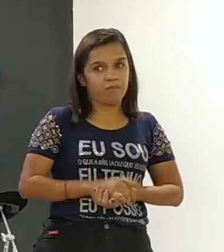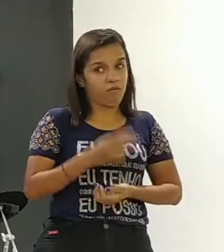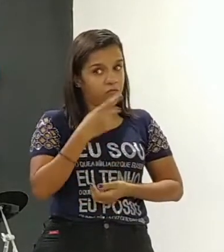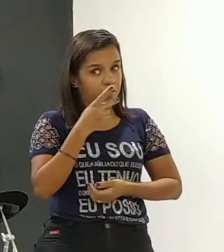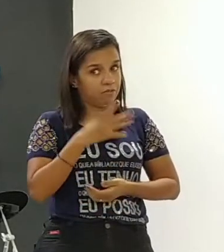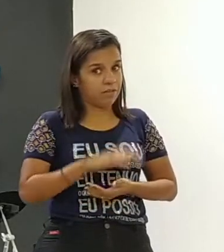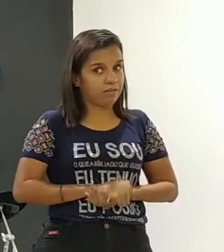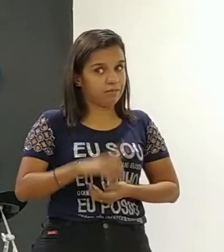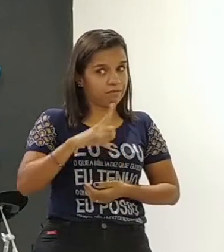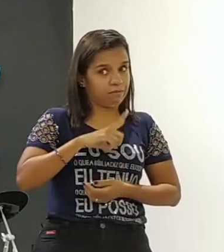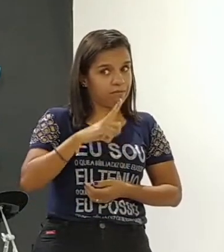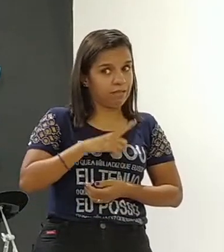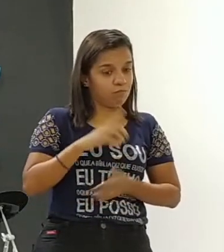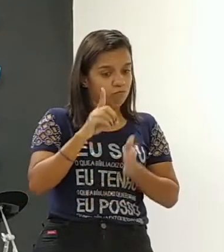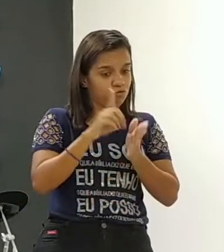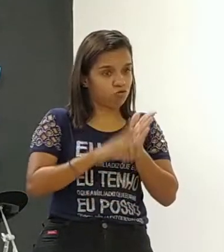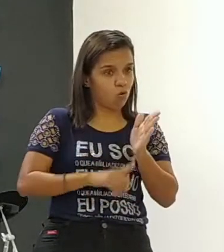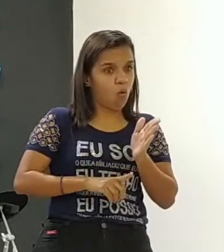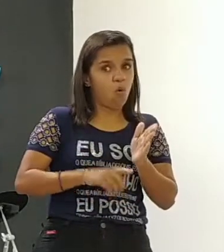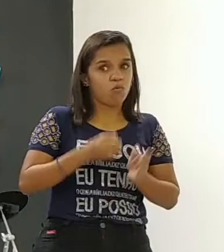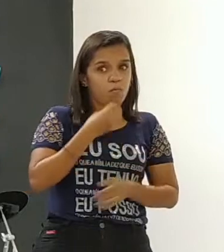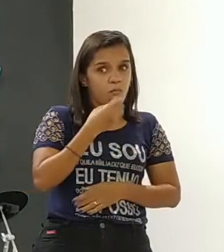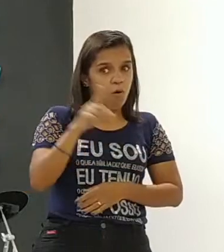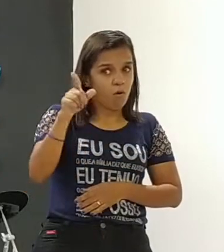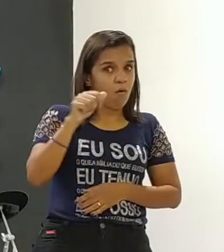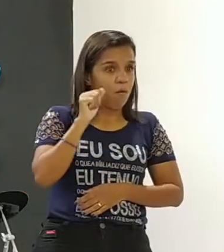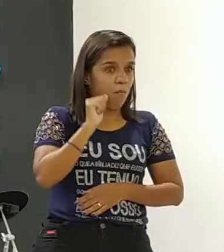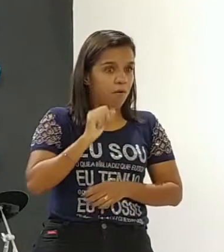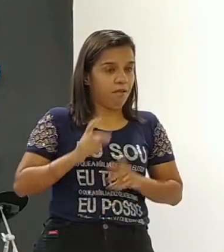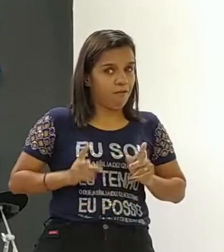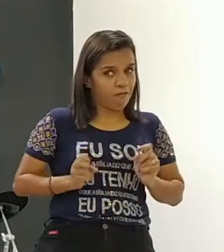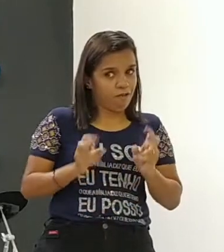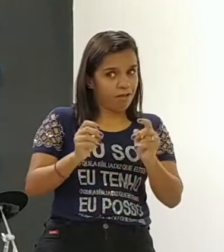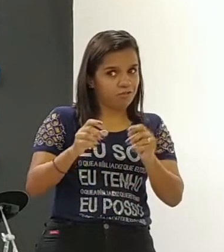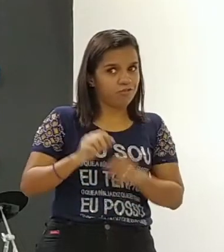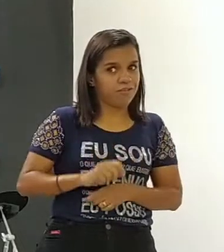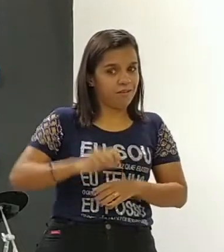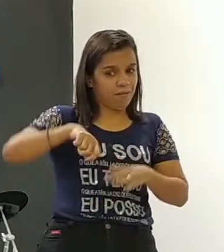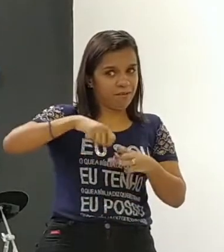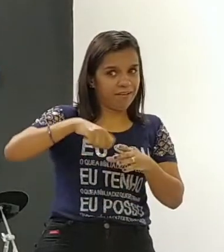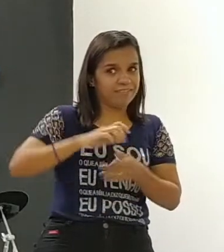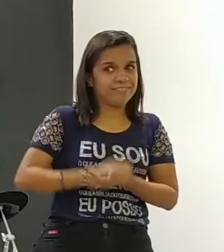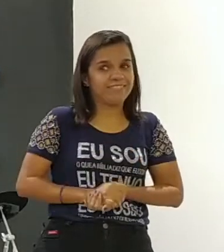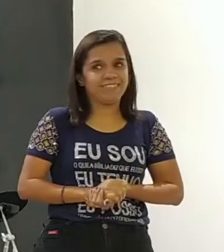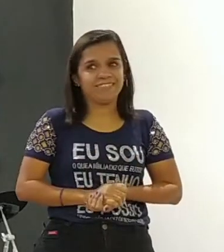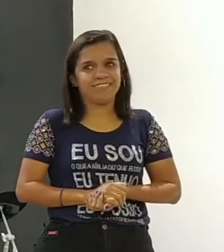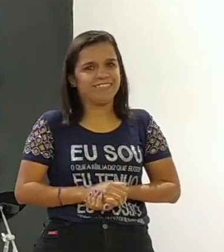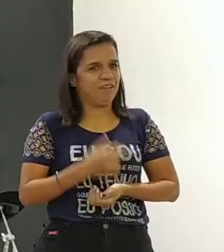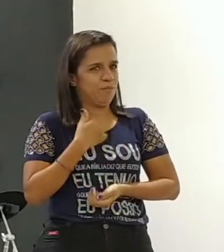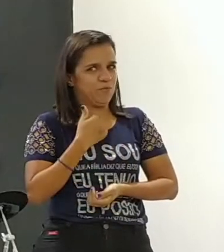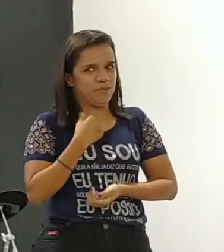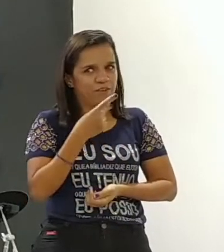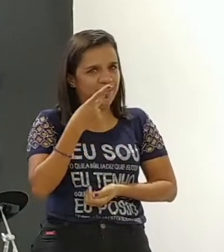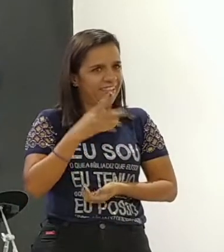com desconto e sai. Estou cantando a pedra toda hora. Vai que eu não podia deixar de lembrar.